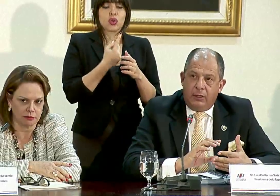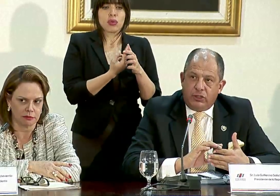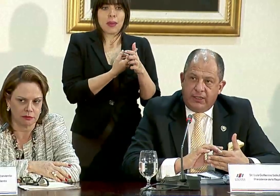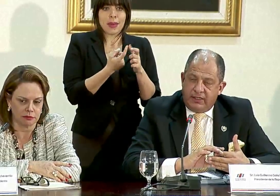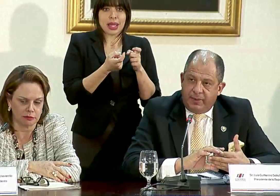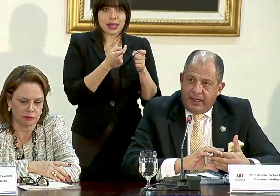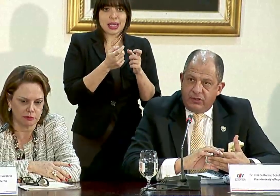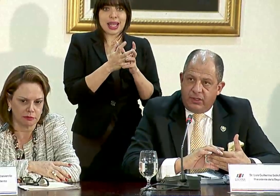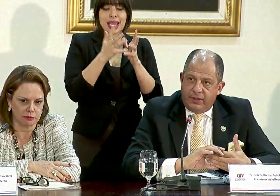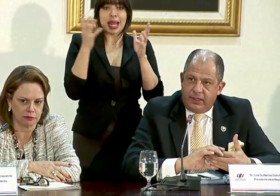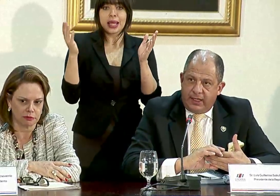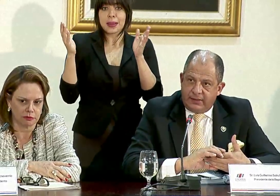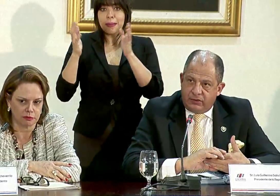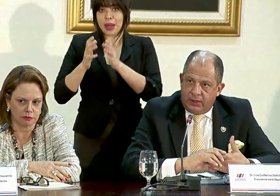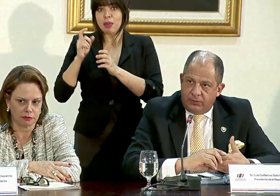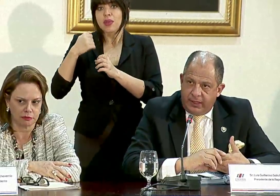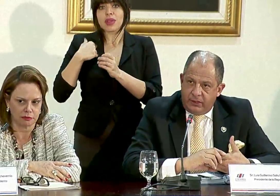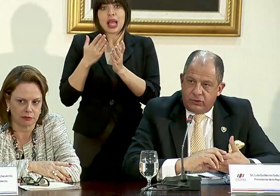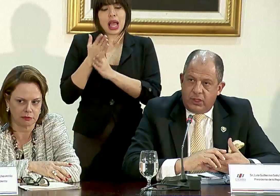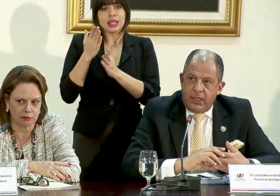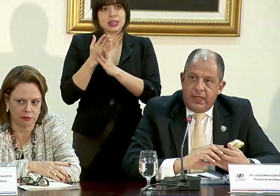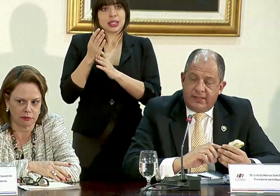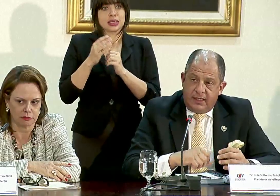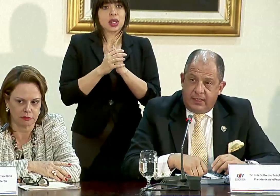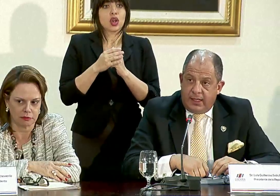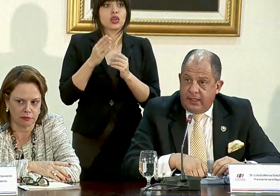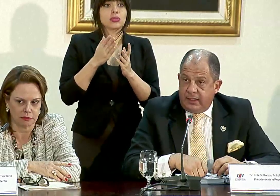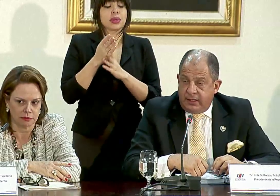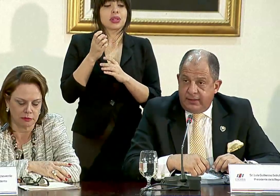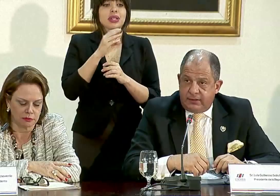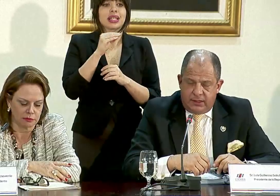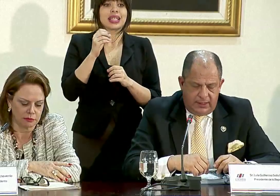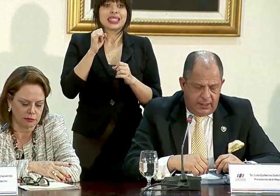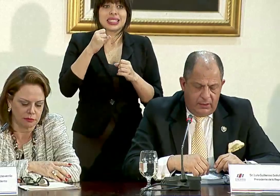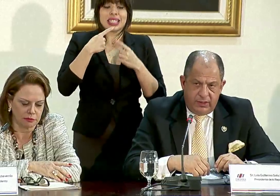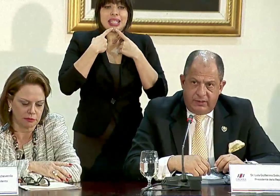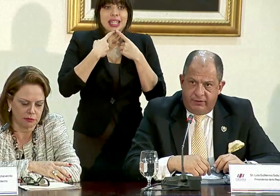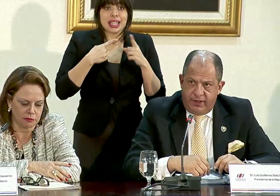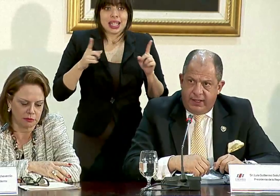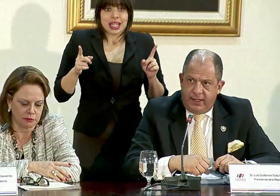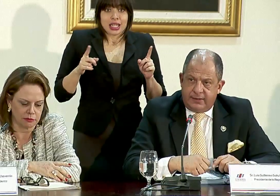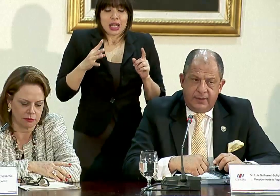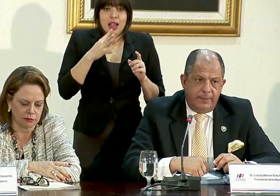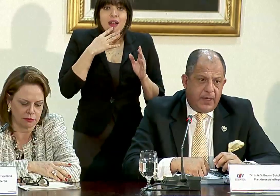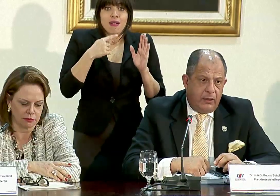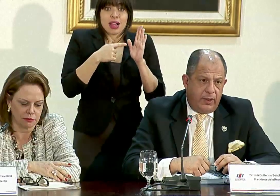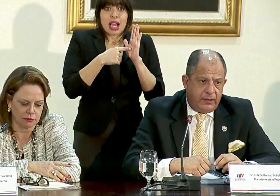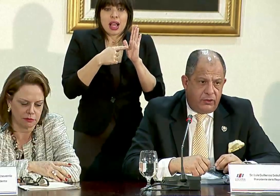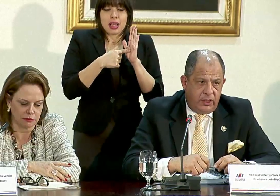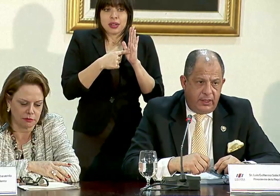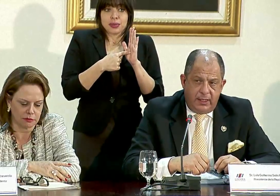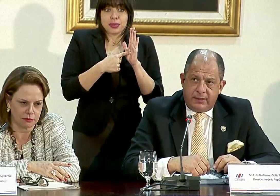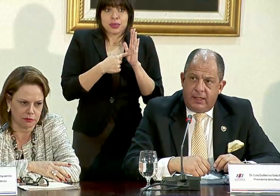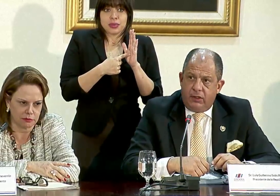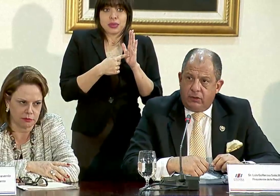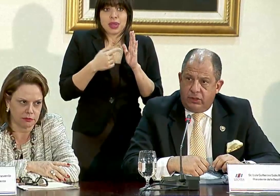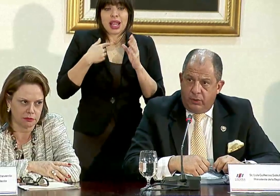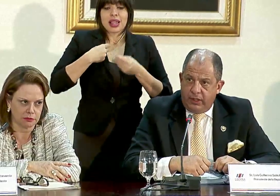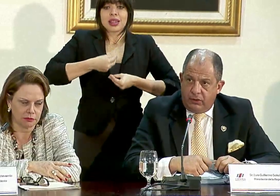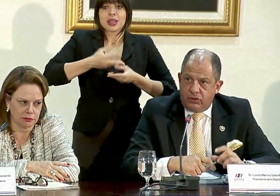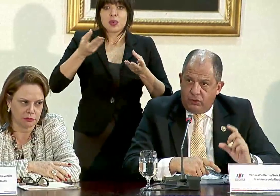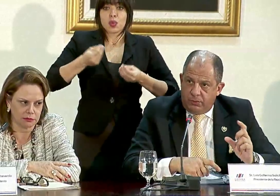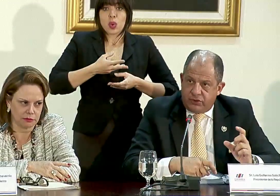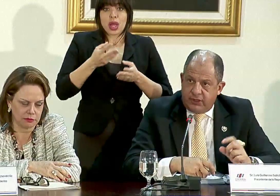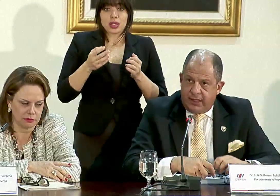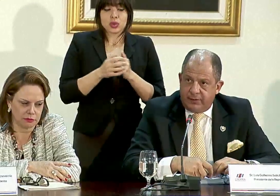que los grandes y pequeños deben tener acceso a los medios y si la directriz a lo que se refiere es a la obligación que tiene el estado de